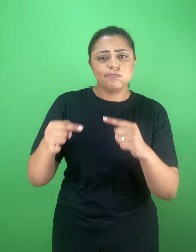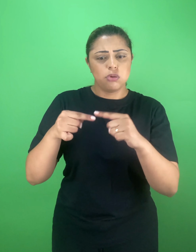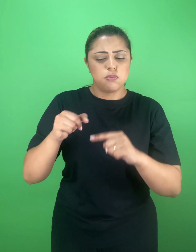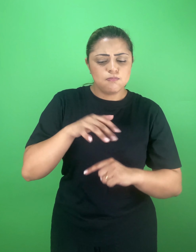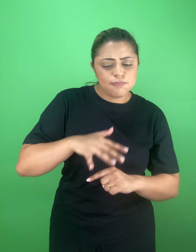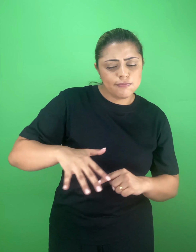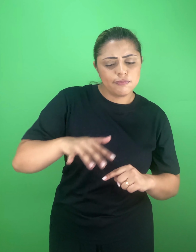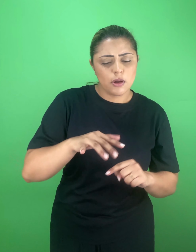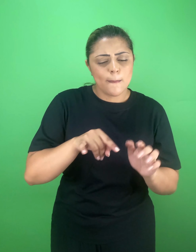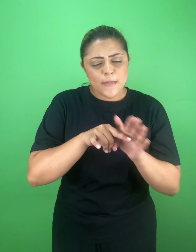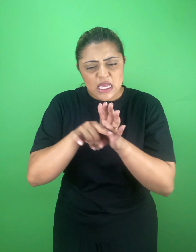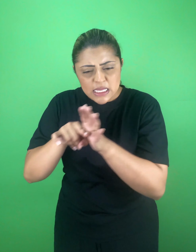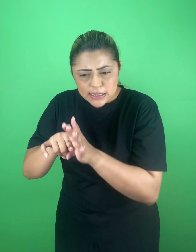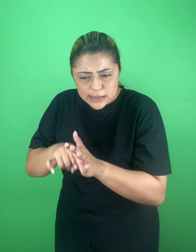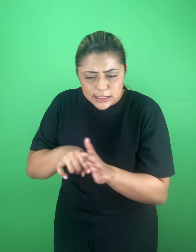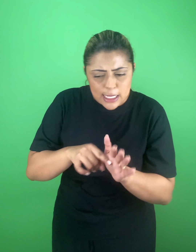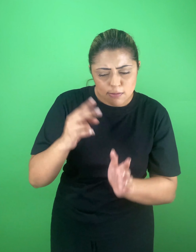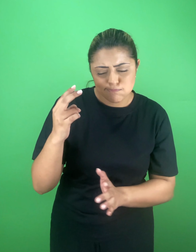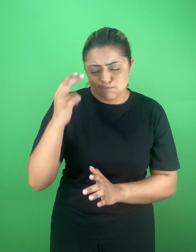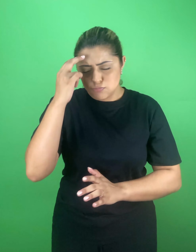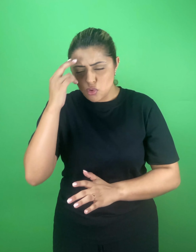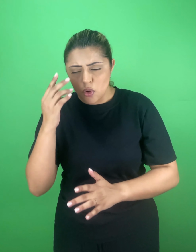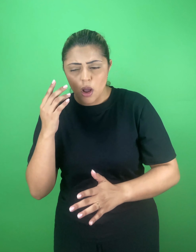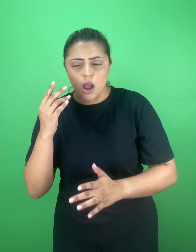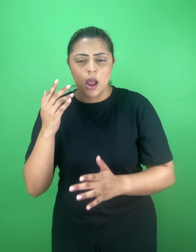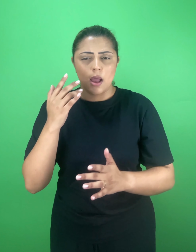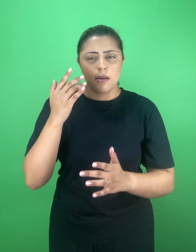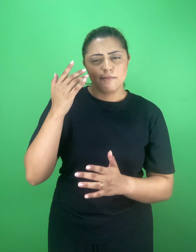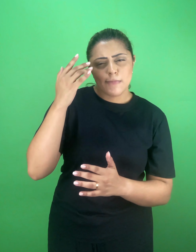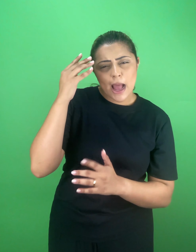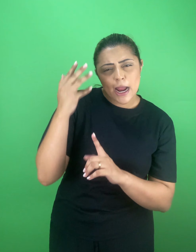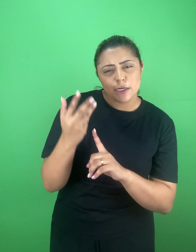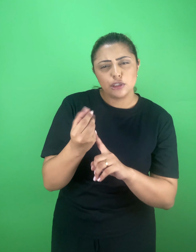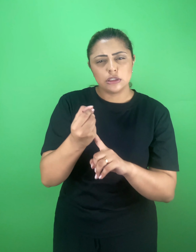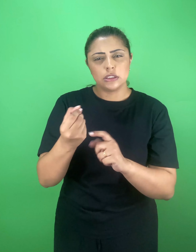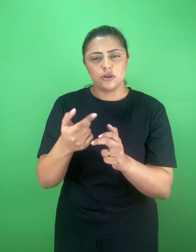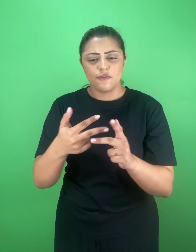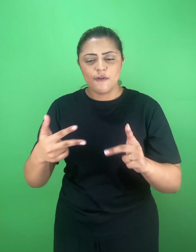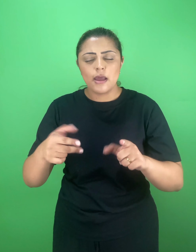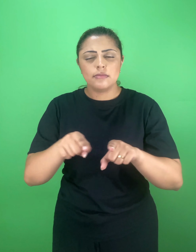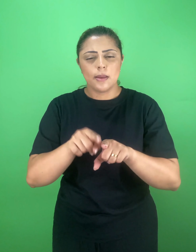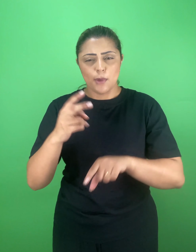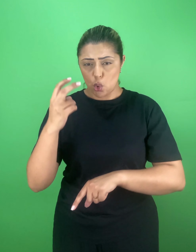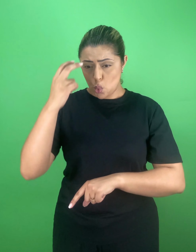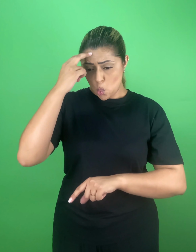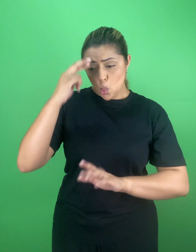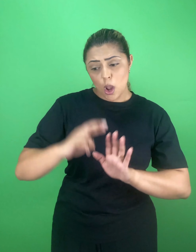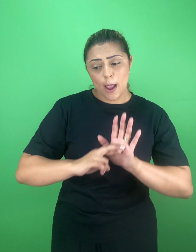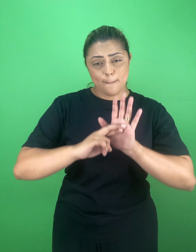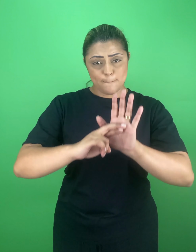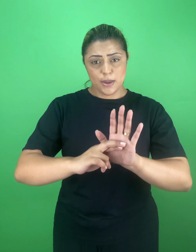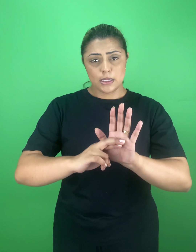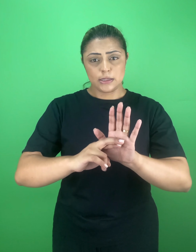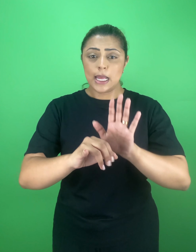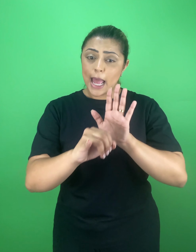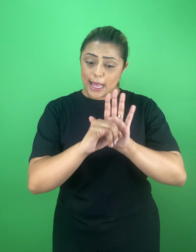de iniciativas, artistas e manifestações artísticas e culturais que representem a identidade local